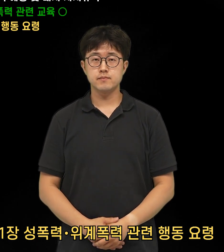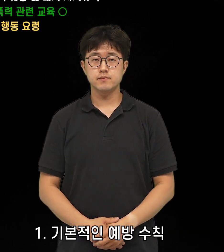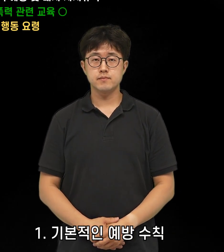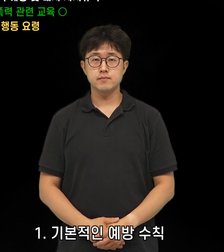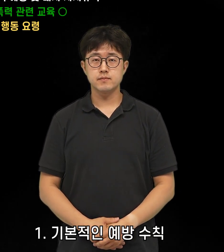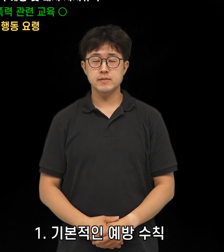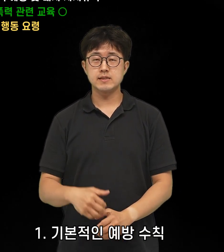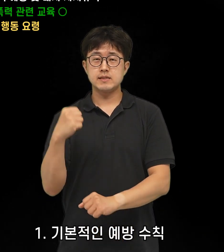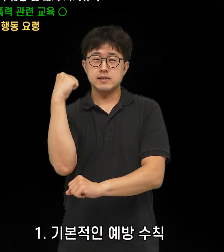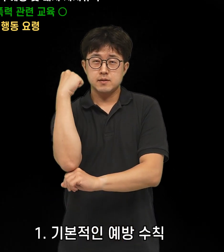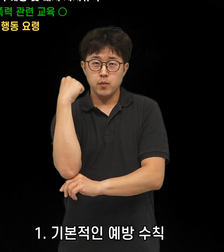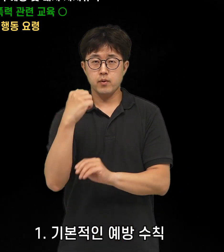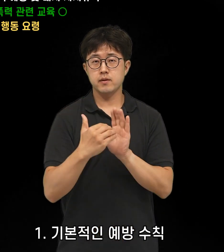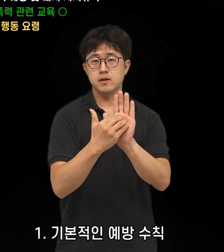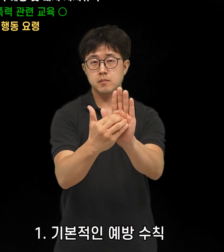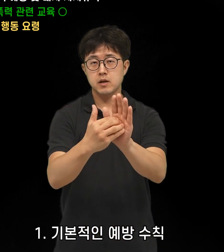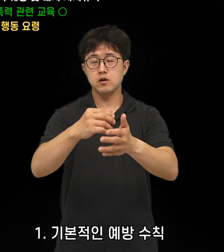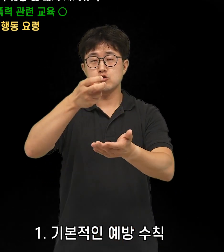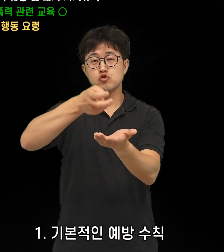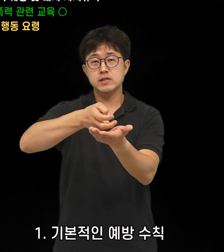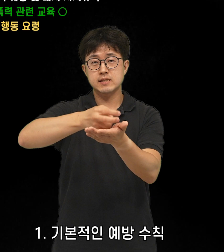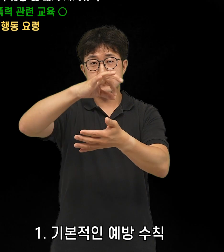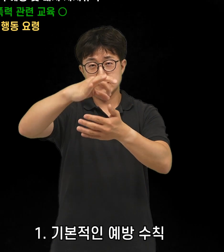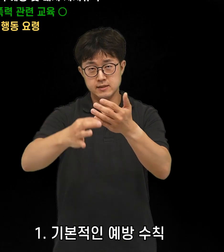1. 기본적인 예방수칙